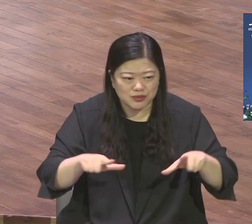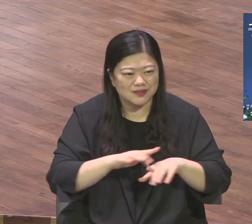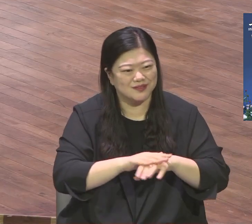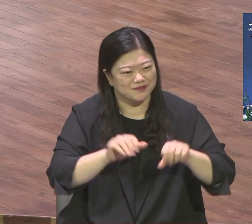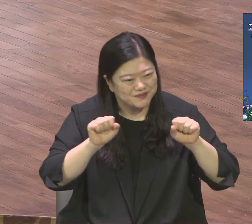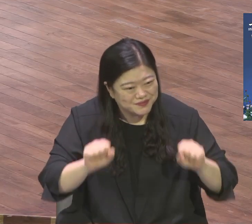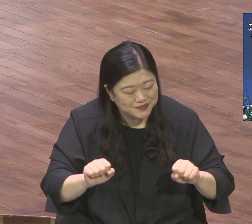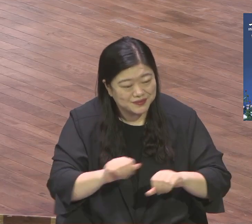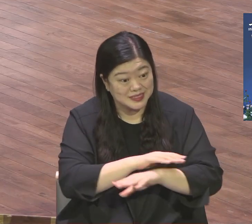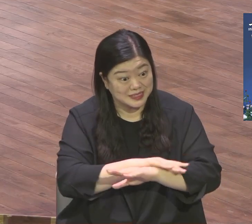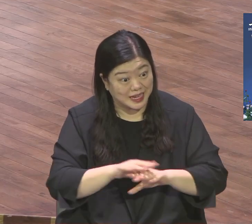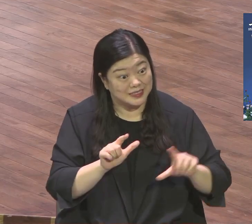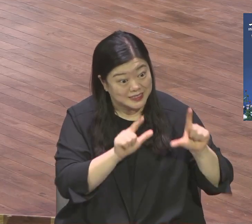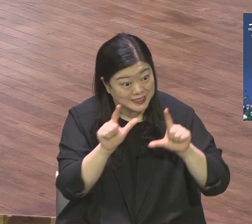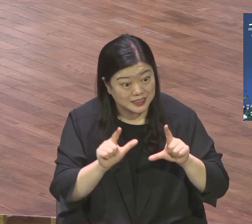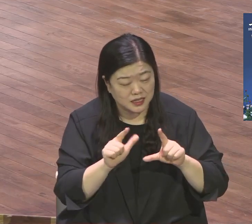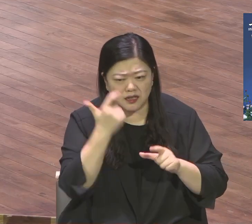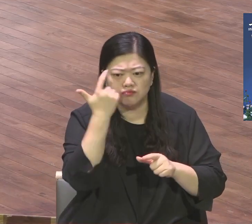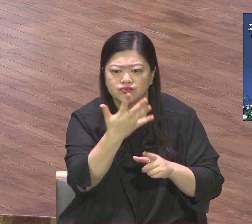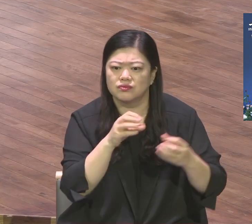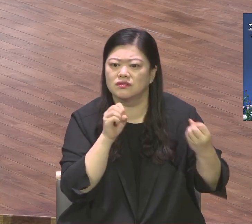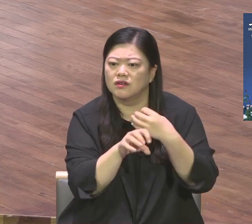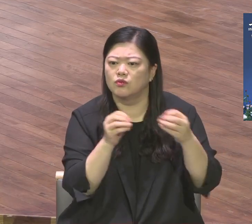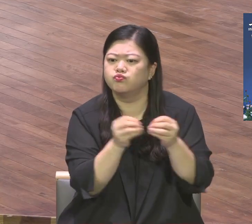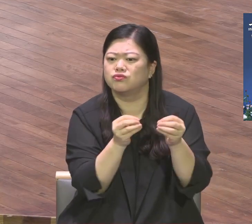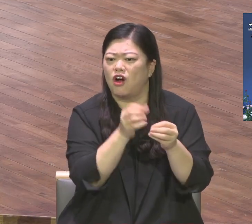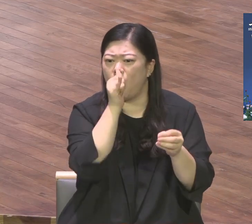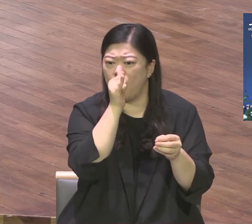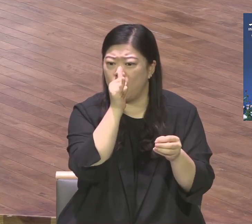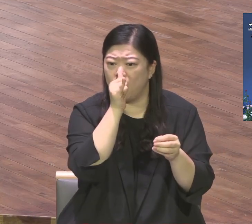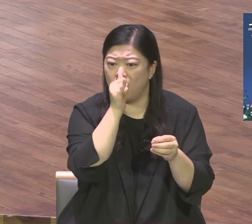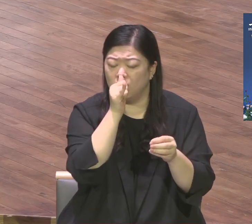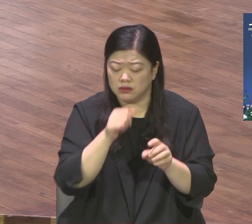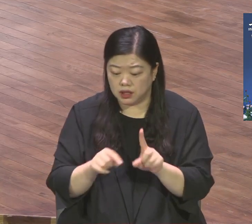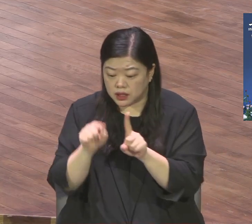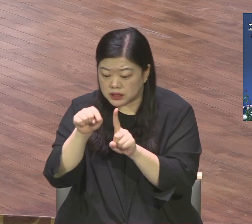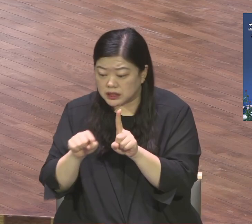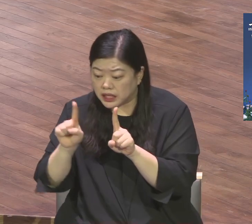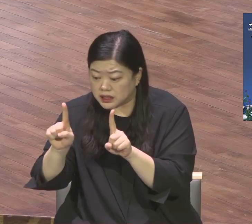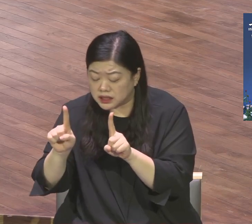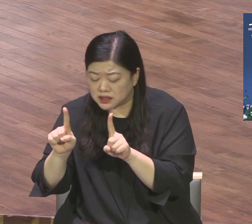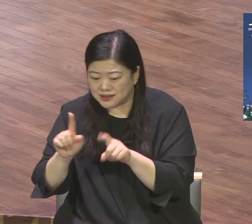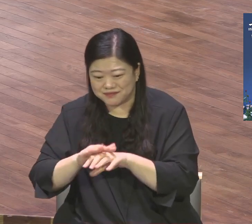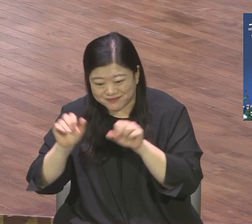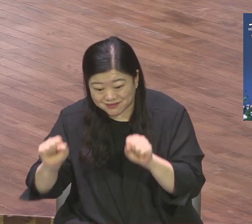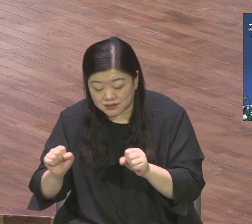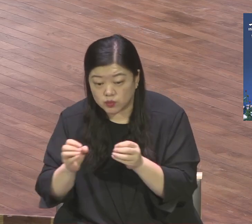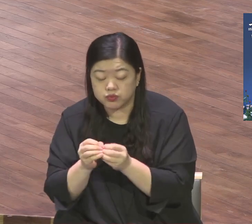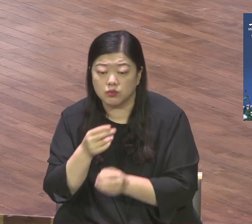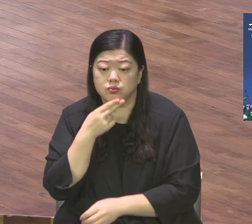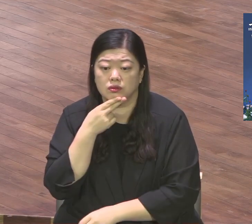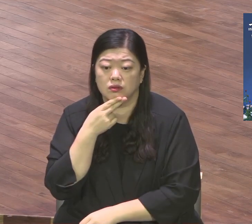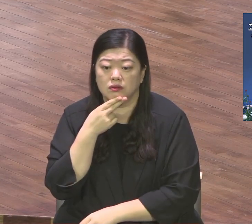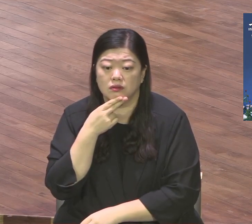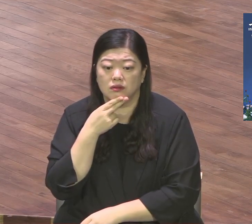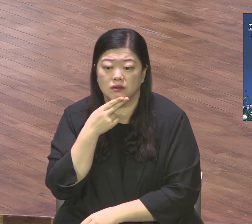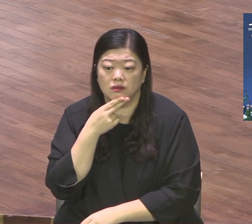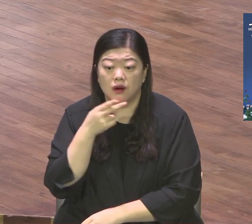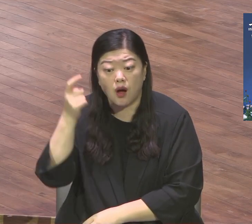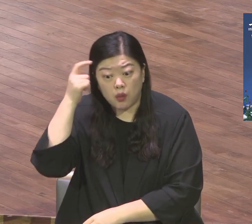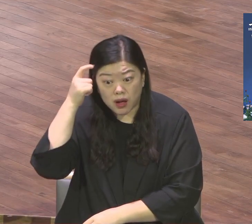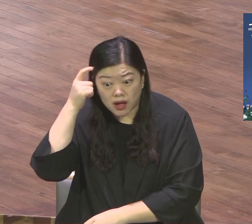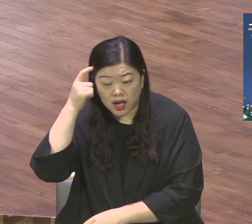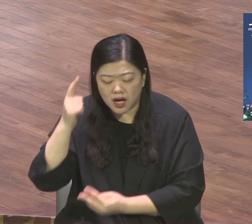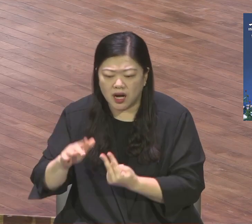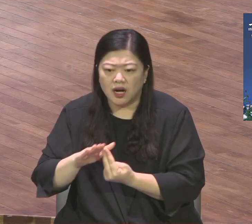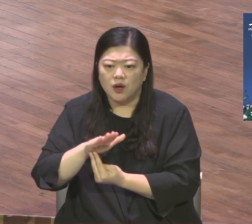이 서신서를 기록을 했는데 그 이유가 뭐냐? 어떻게 보면 사도 바울은 지금 사도 요한은